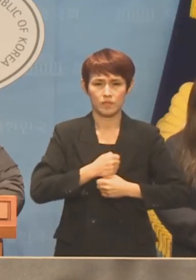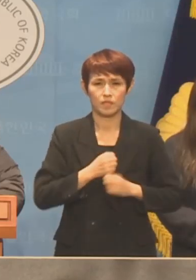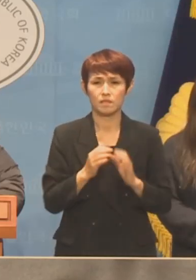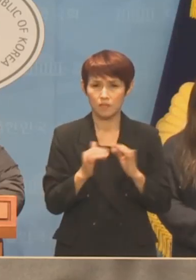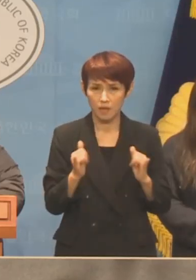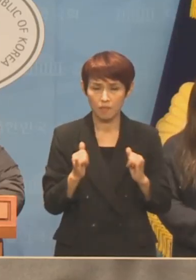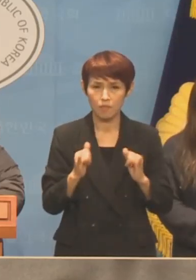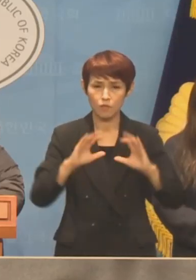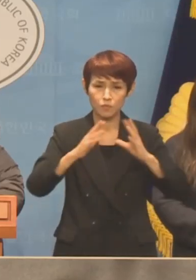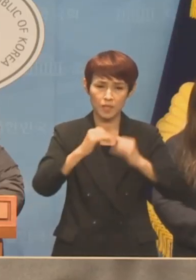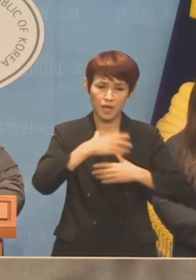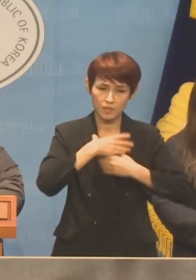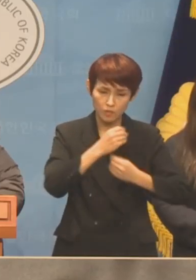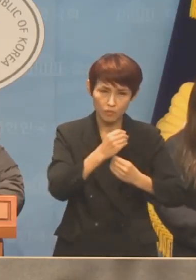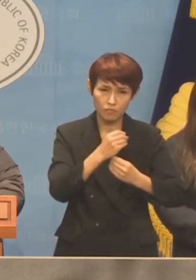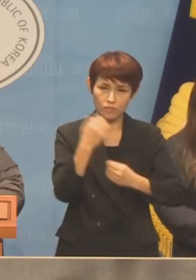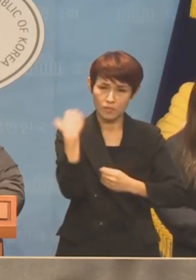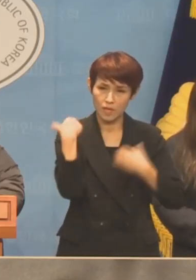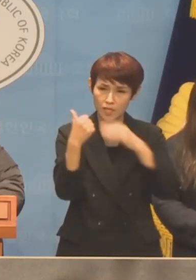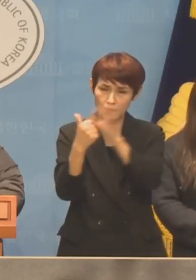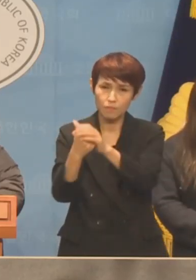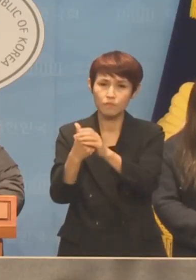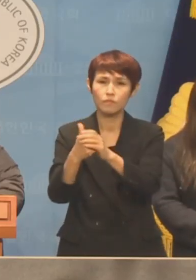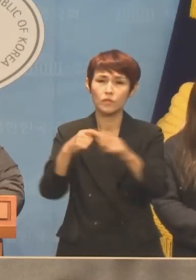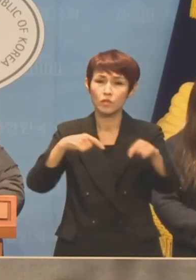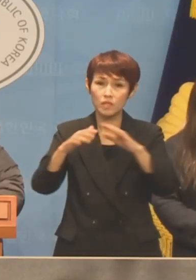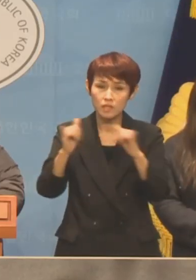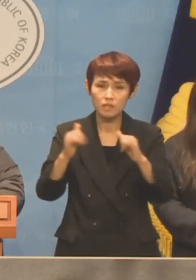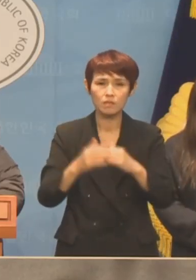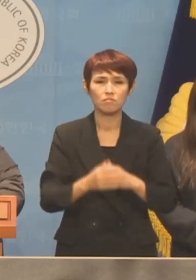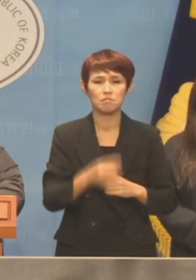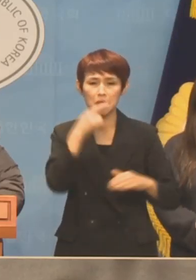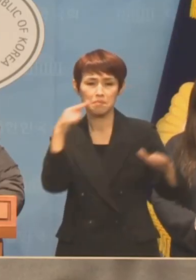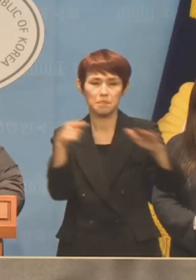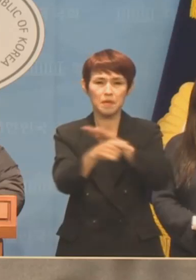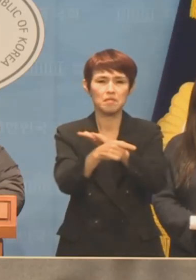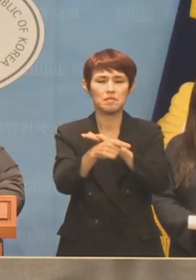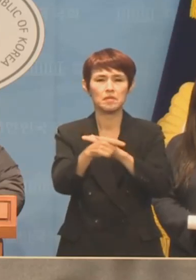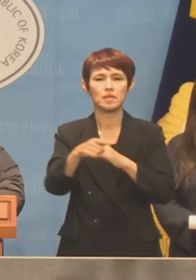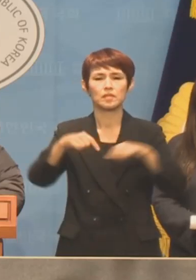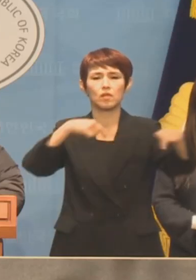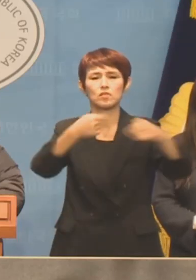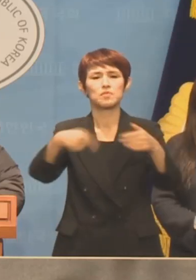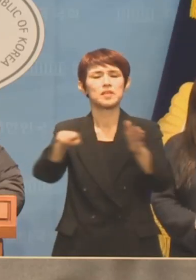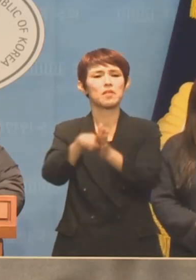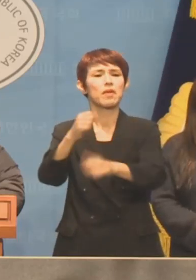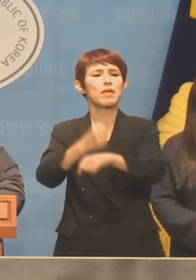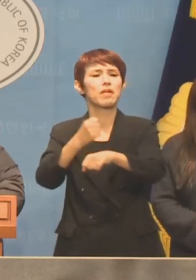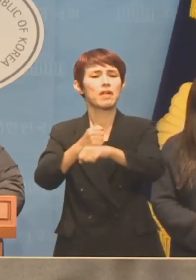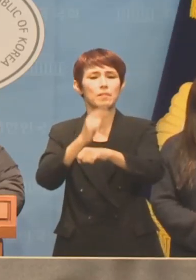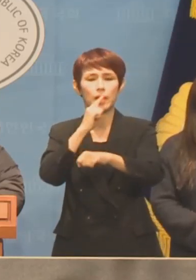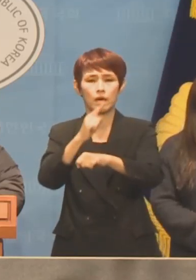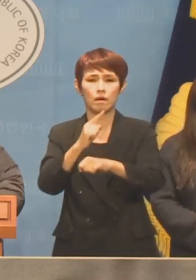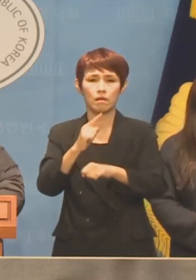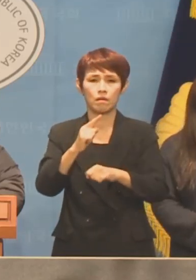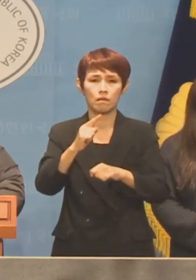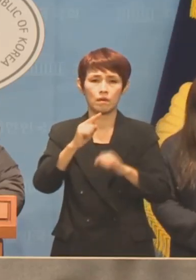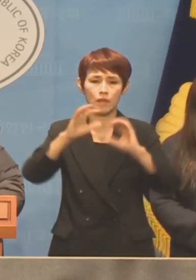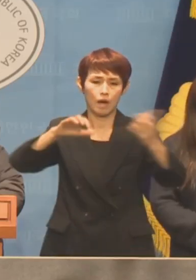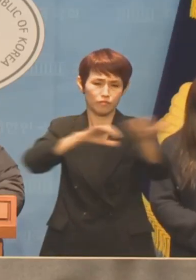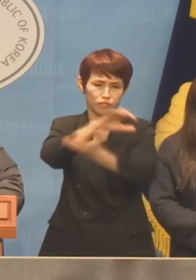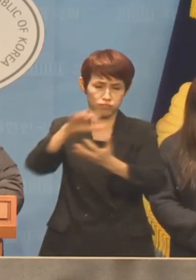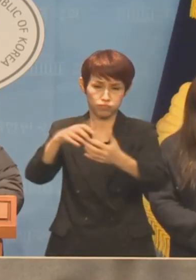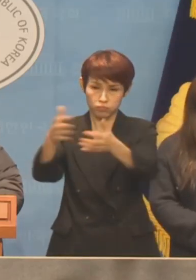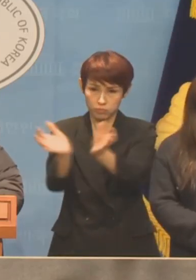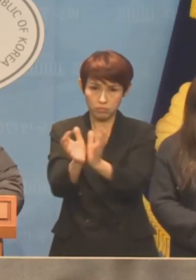국민의 안전을 책임져야 하는 정치인들이 오히려 계엄이 고도의 통치행위라는 윤석열과 그 내란 세력을 옹호하고